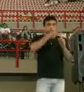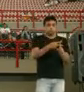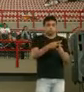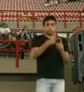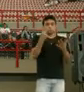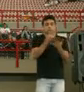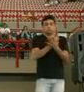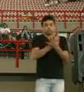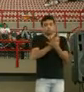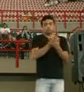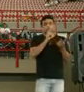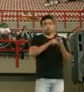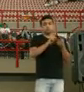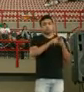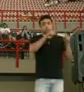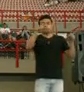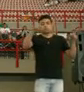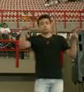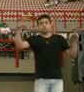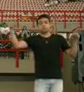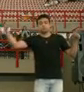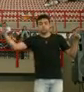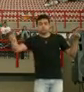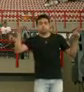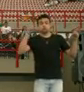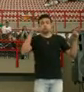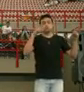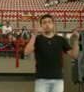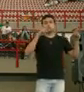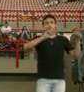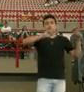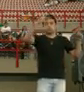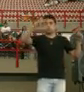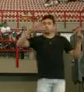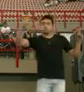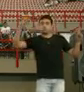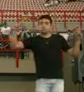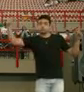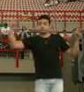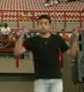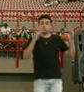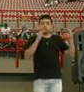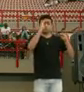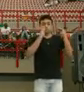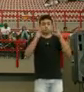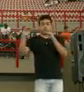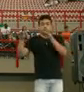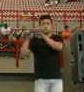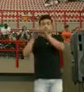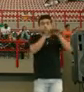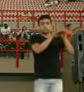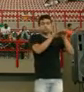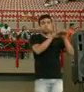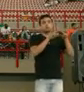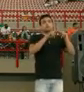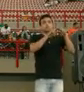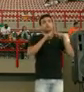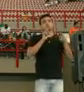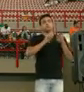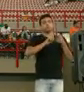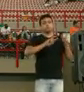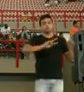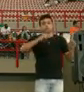que é que tem que acontecer com a massa de todos os outros participantes para que a proporção fique fixa? Ela